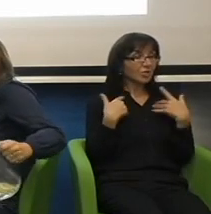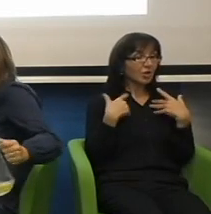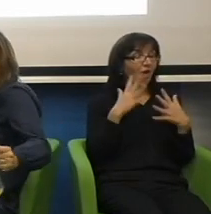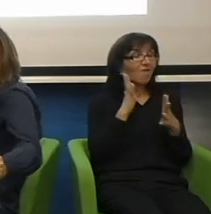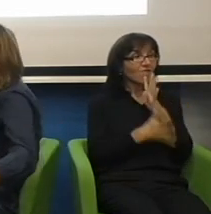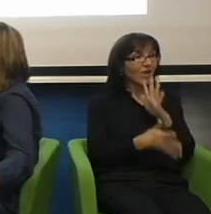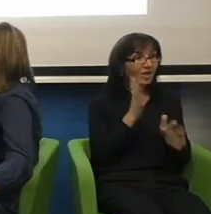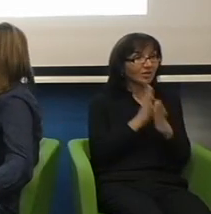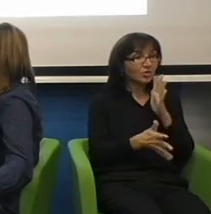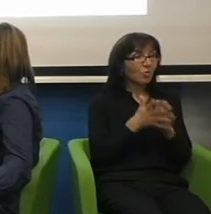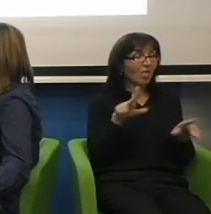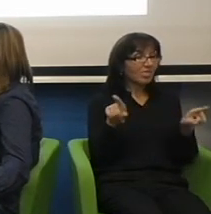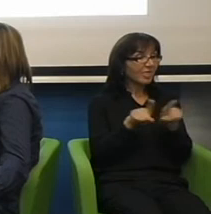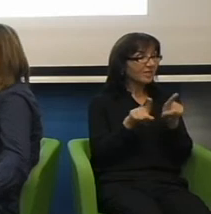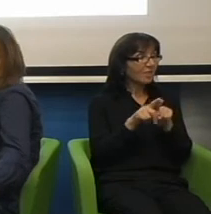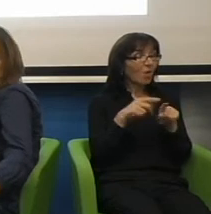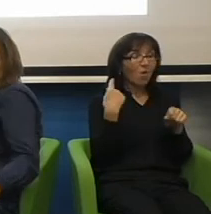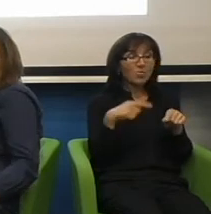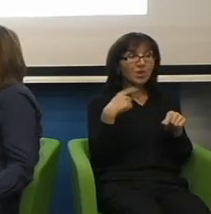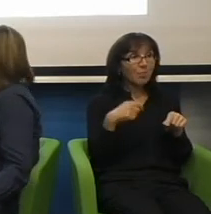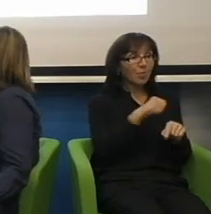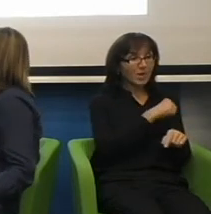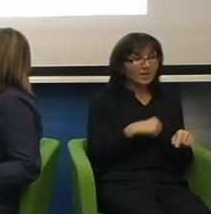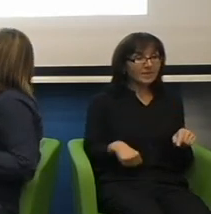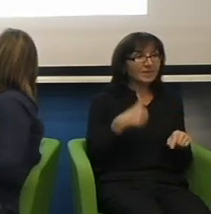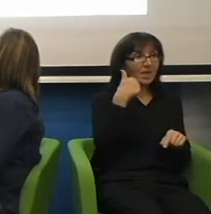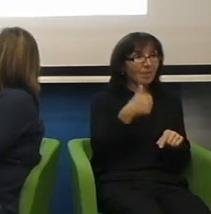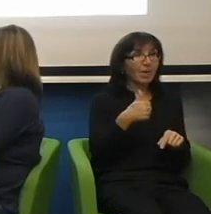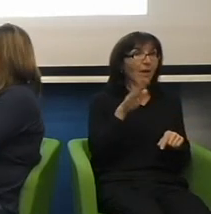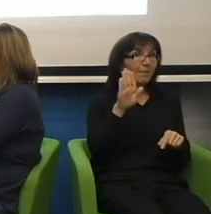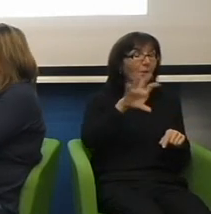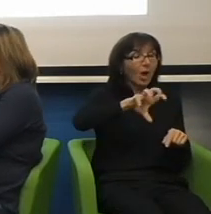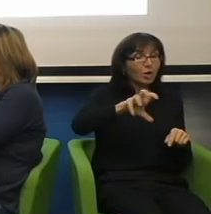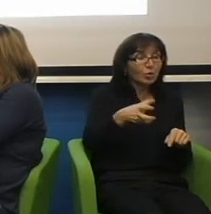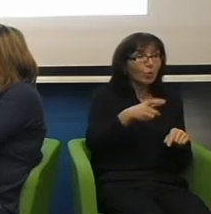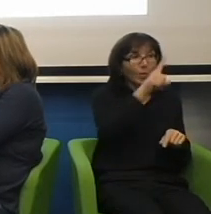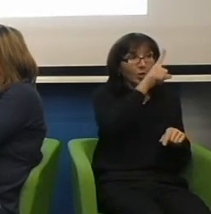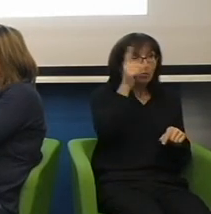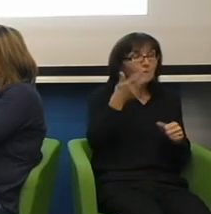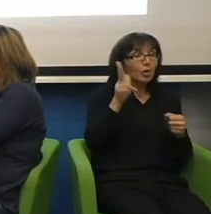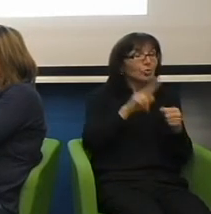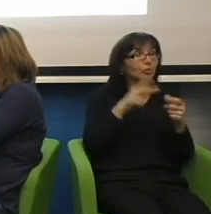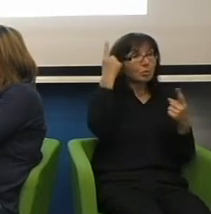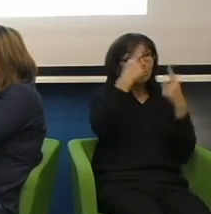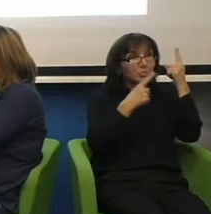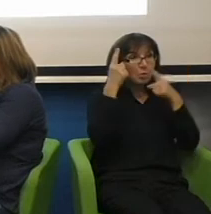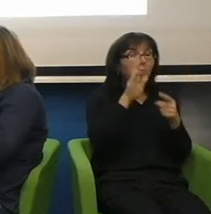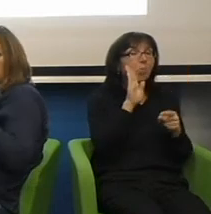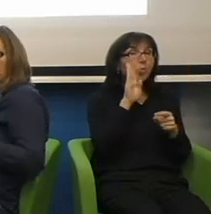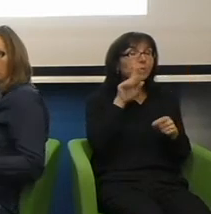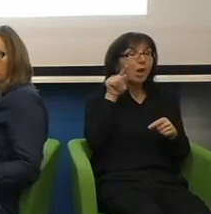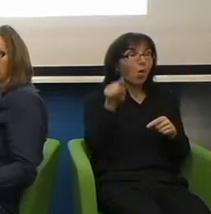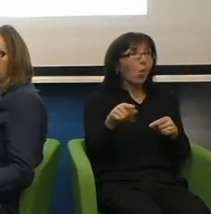walczyła, jednocześnie nie była sama, bo miała ze sobą grupę ludzi, którzy myśleli podobnie jak ona i którzy